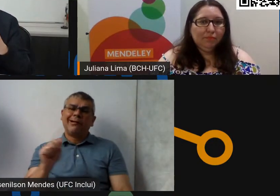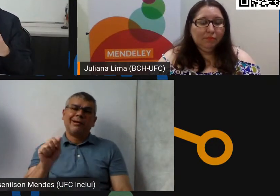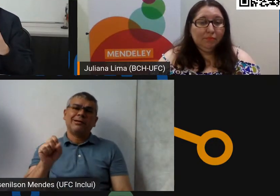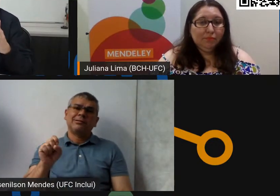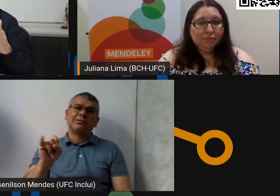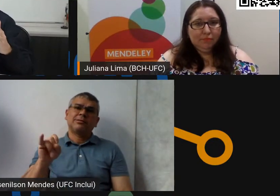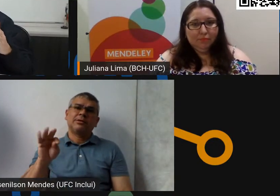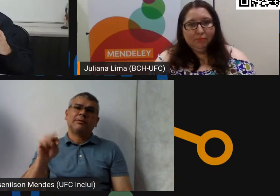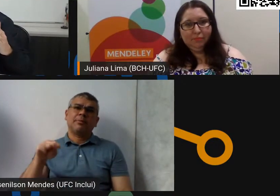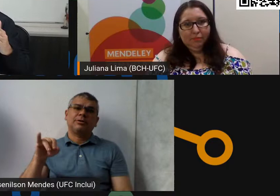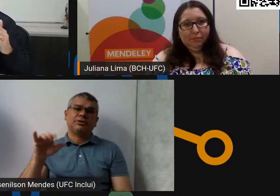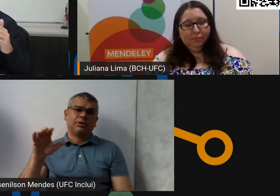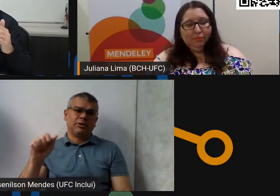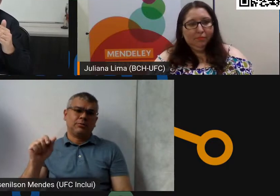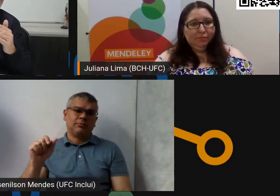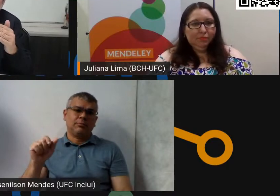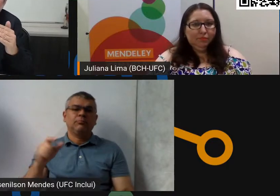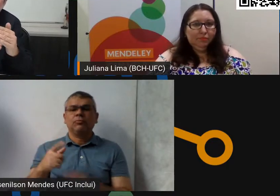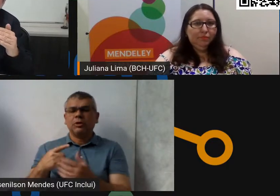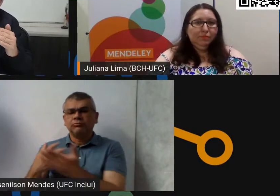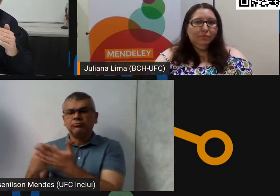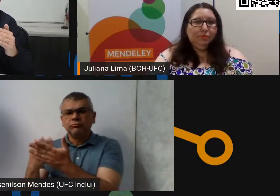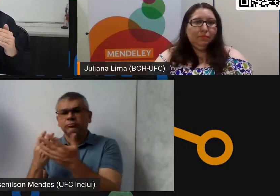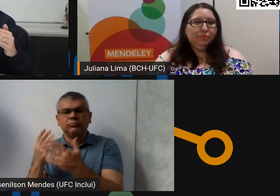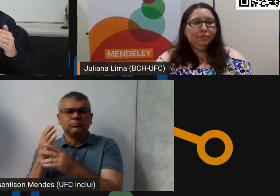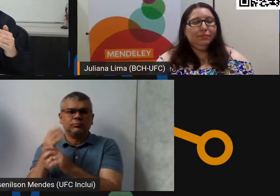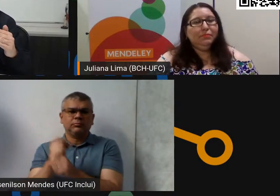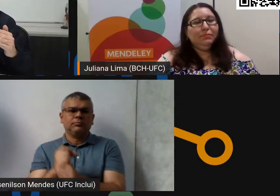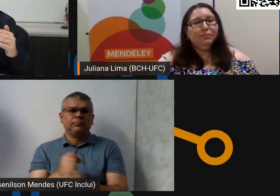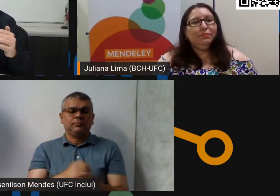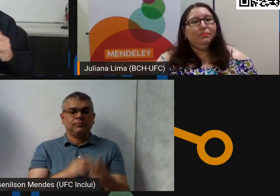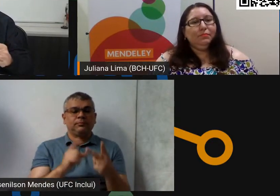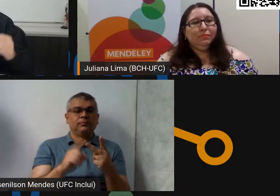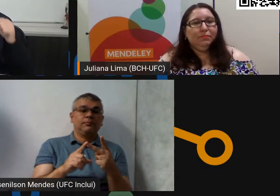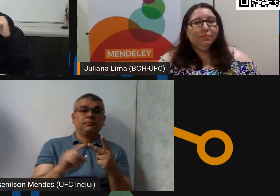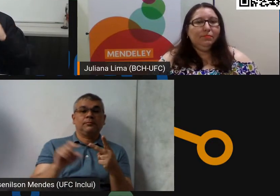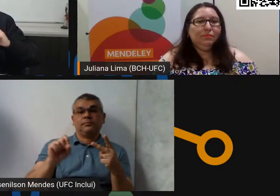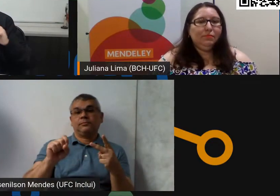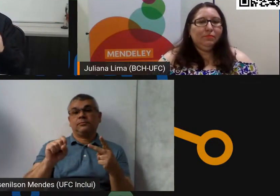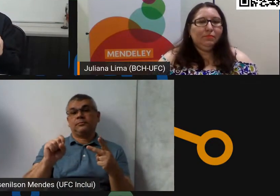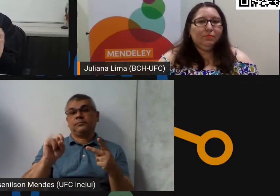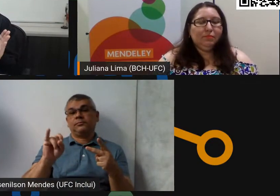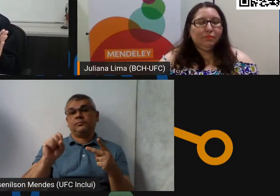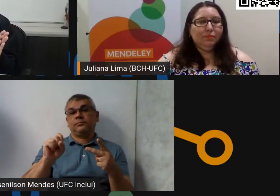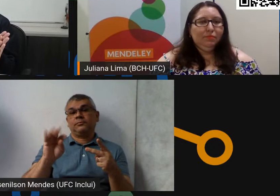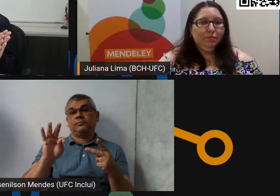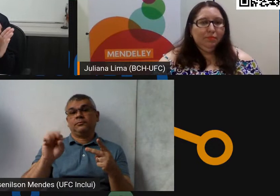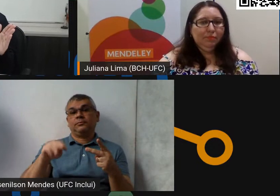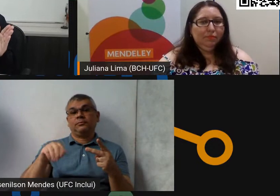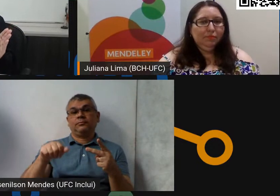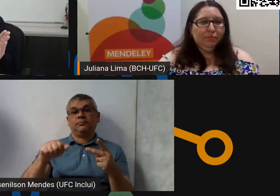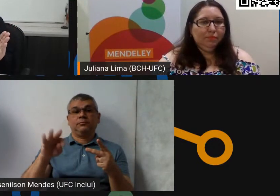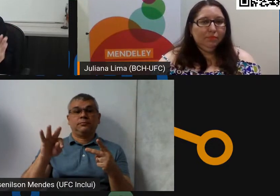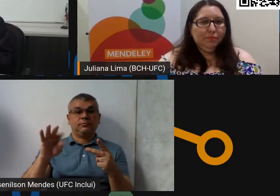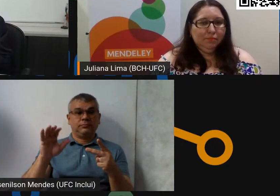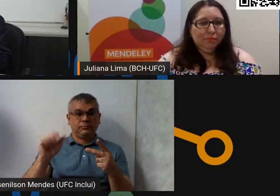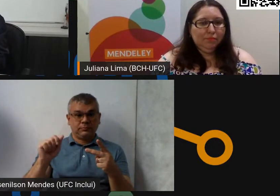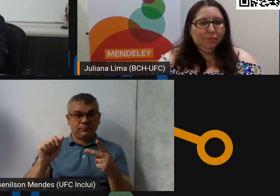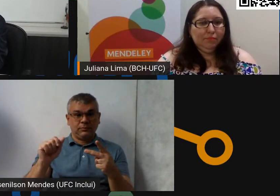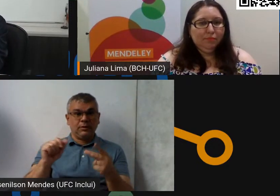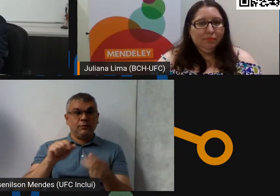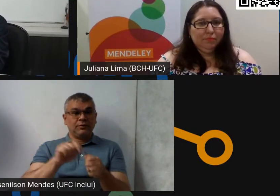As sistemáticas são aquelas que você segue uma metodologia que, se eu repetir a sua metodologia,